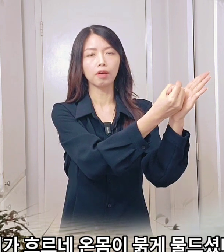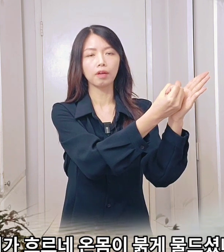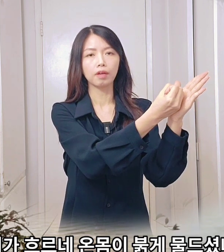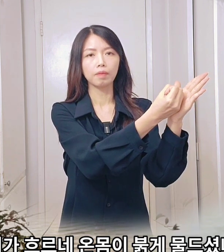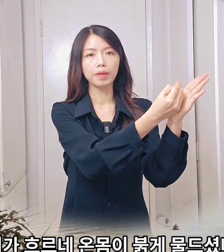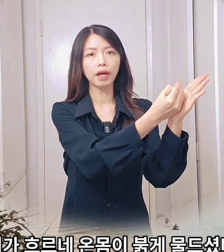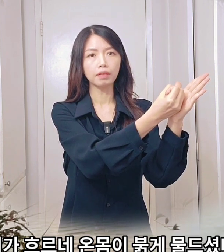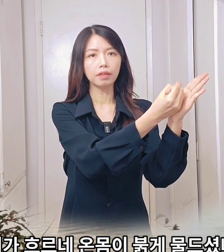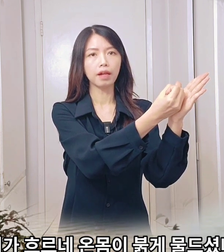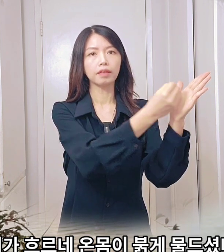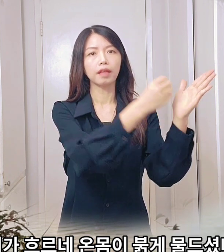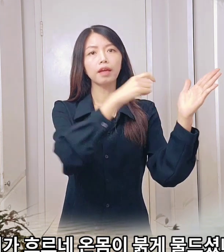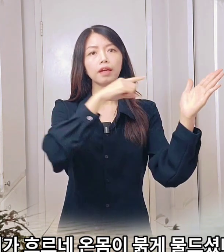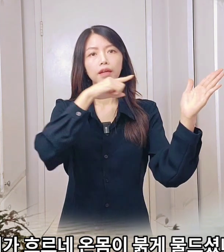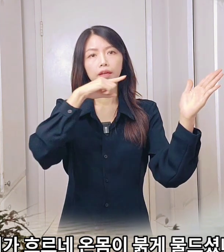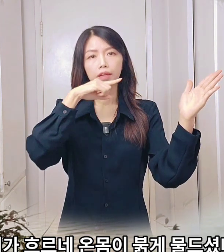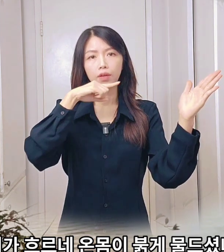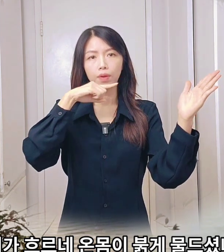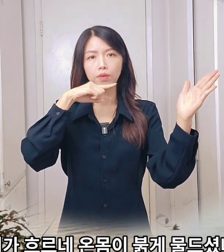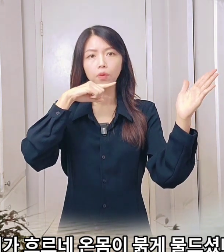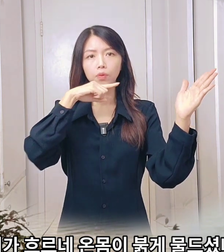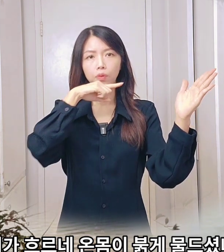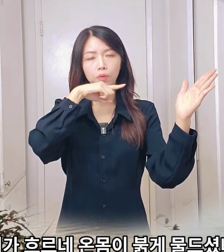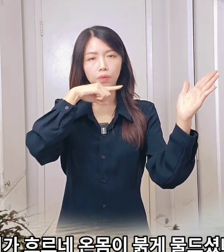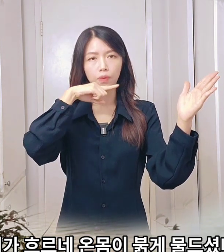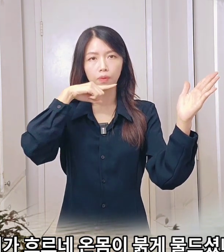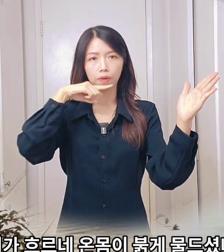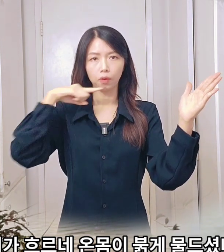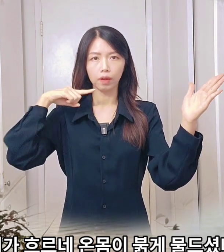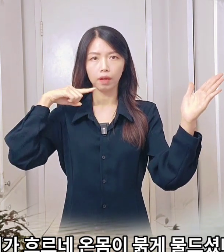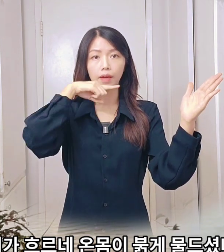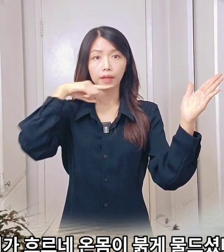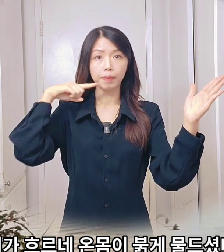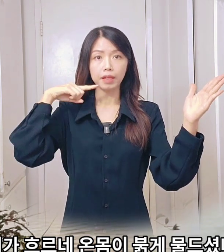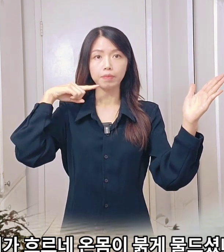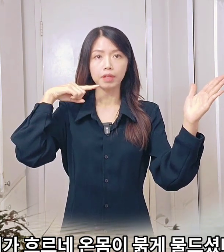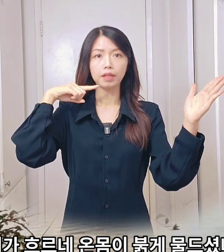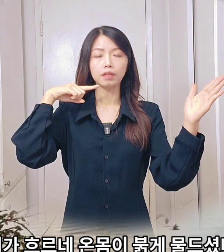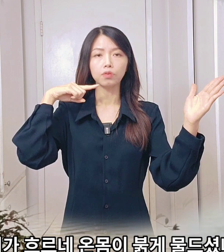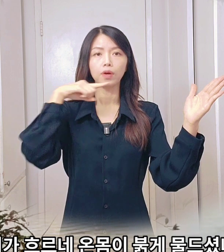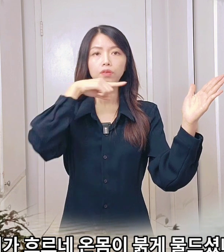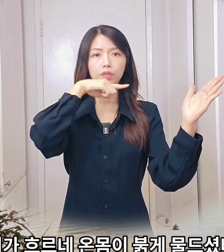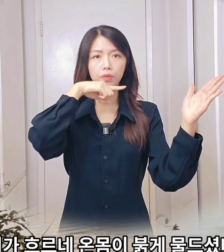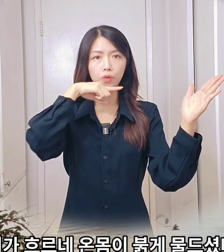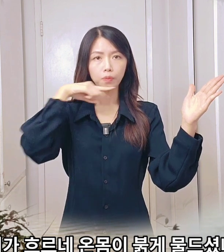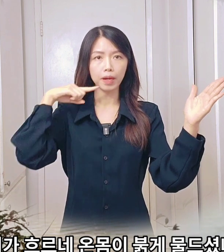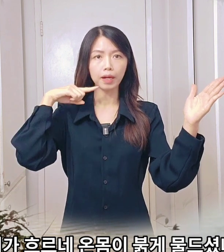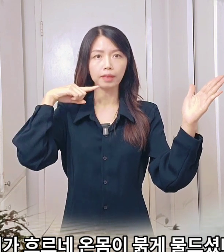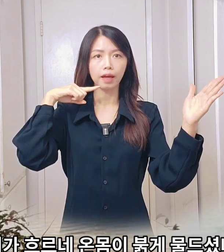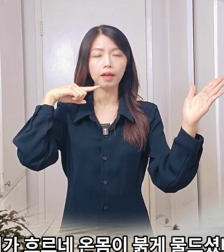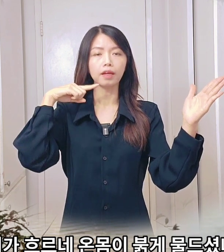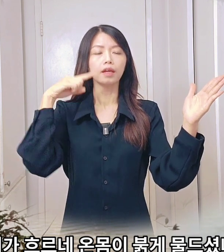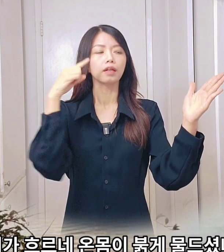하시고요. 피가 흐르네 할 때 이 왼손으로 이렇게 아까 말씀드린 수어 해주시고 빨갛다.